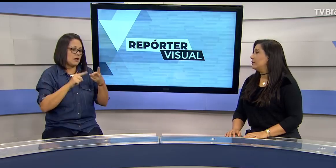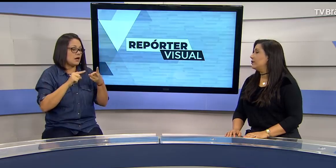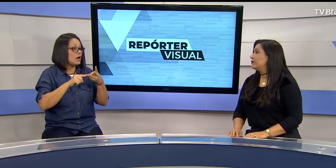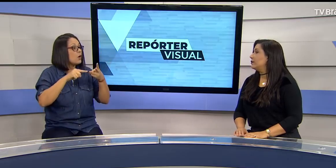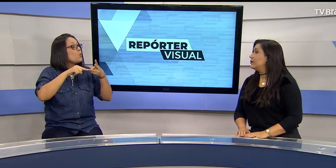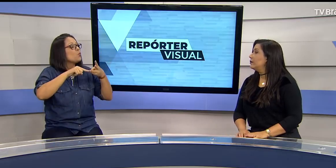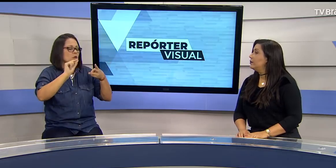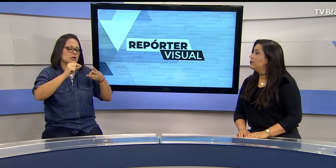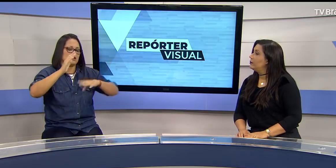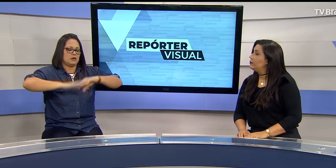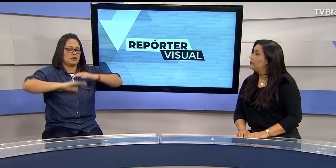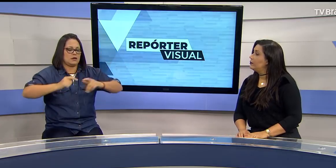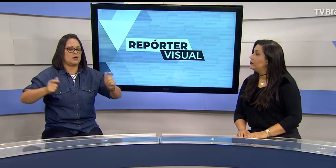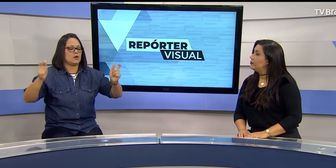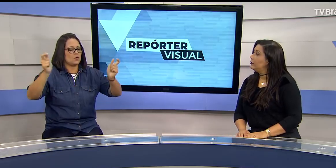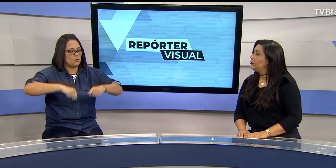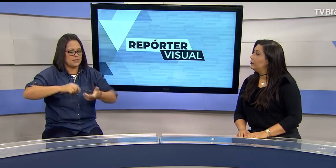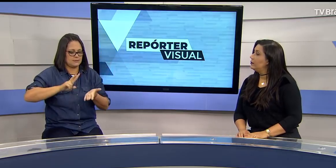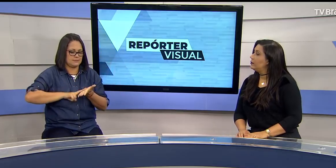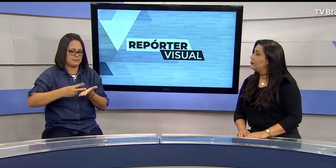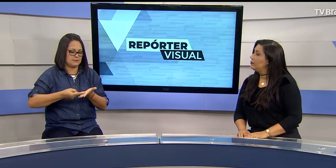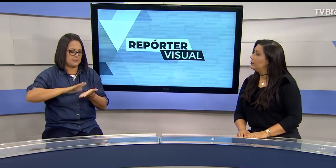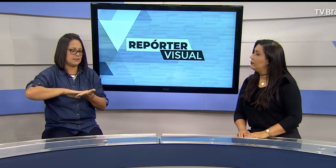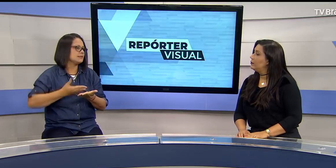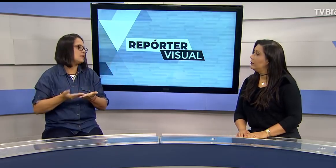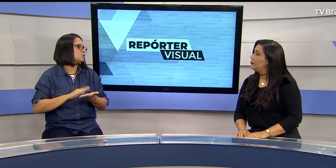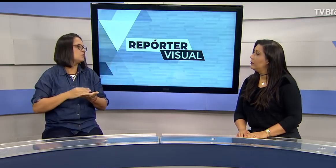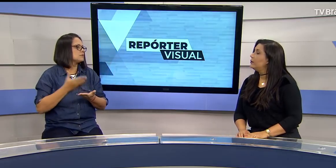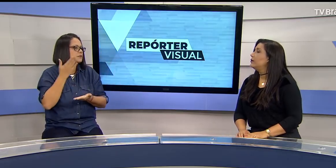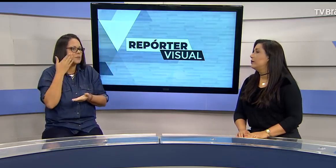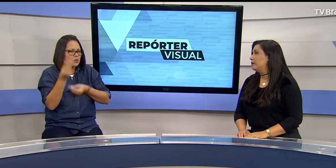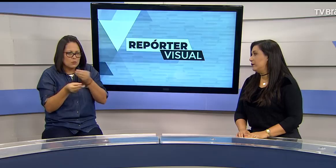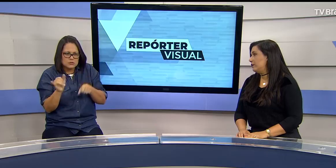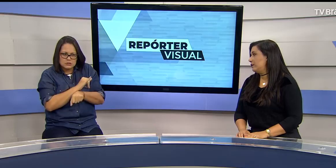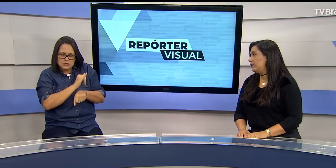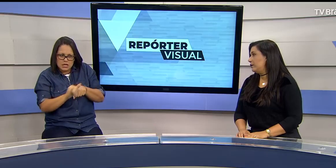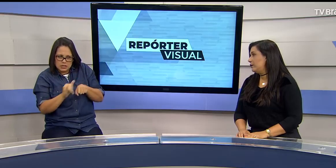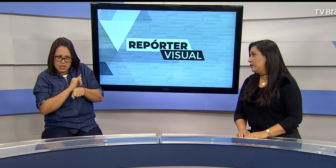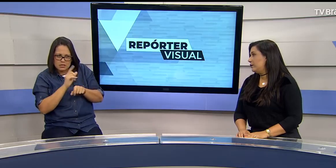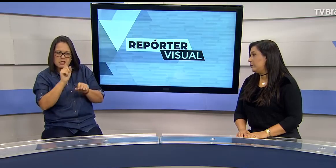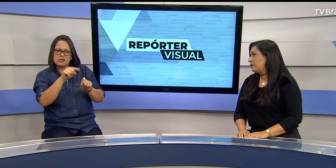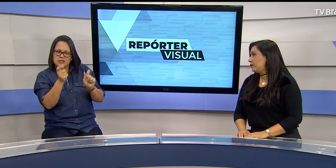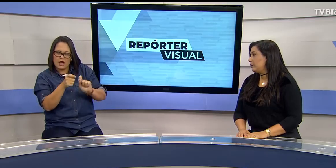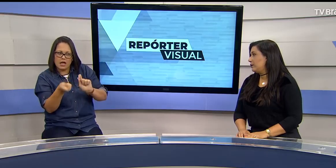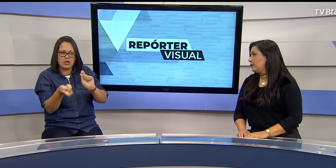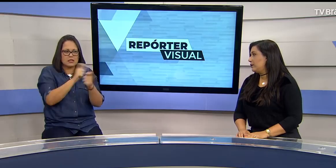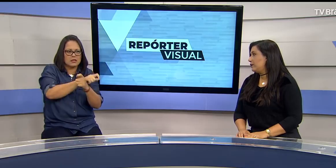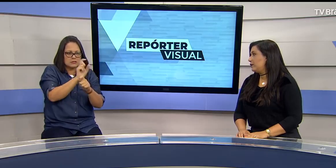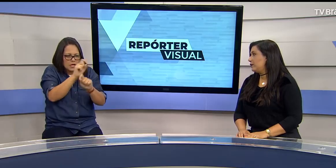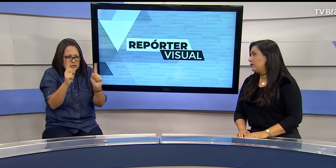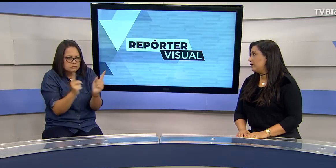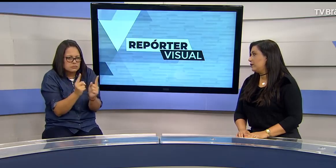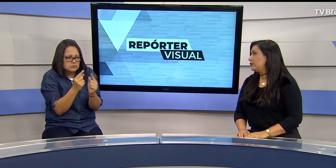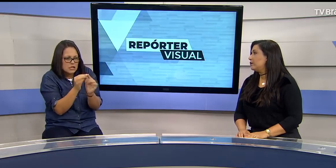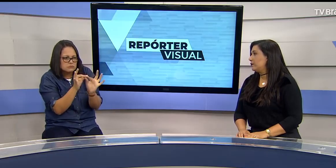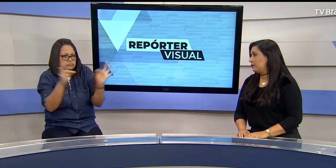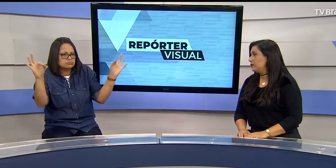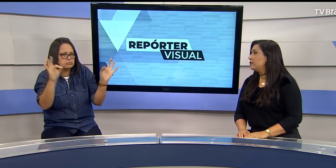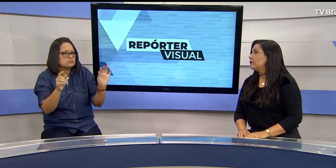E, por último, a competência tradutória, ter estratégias de adaptação, construção textual na língua de chegada, trabalhar